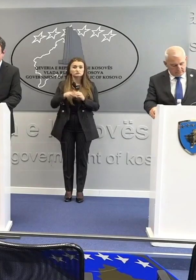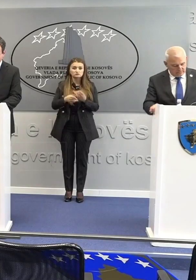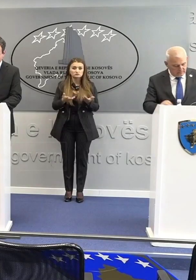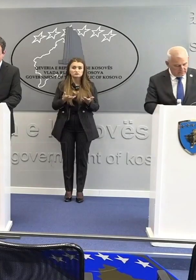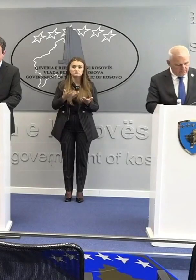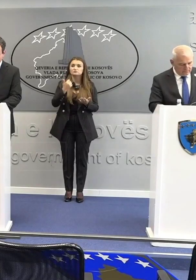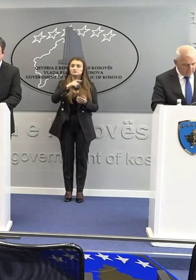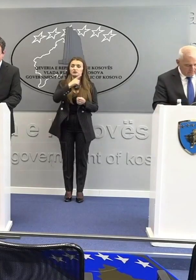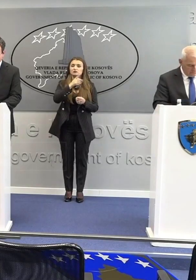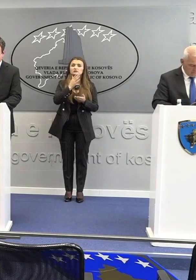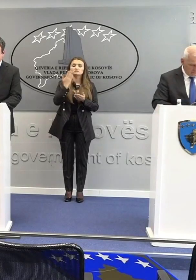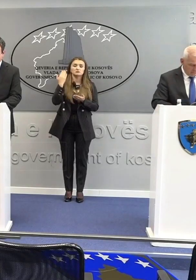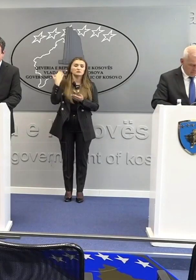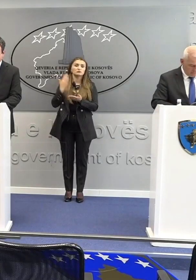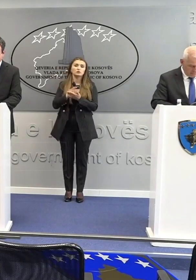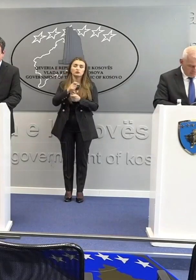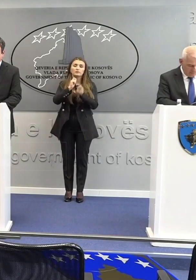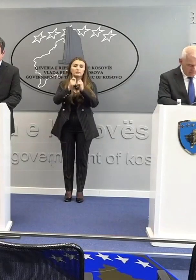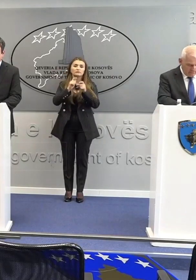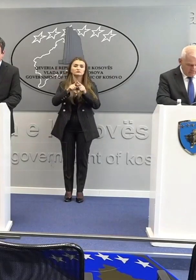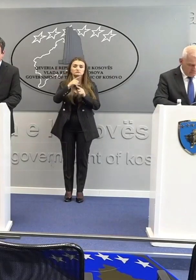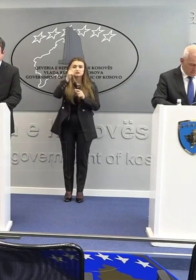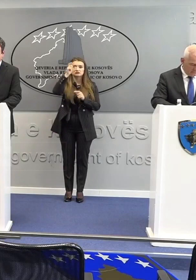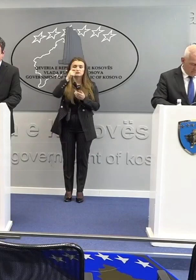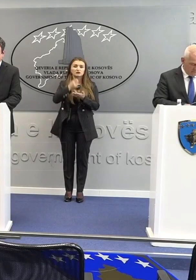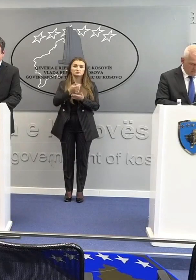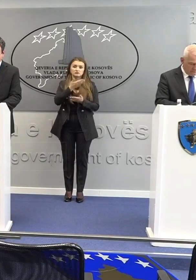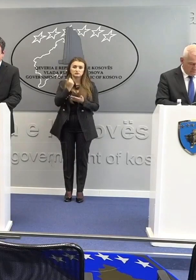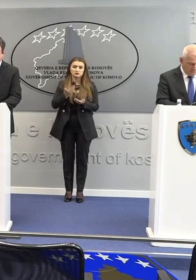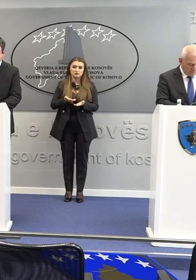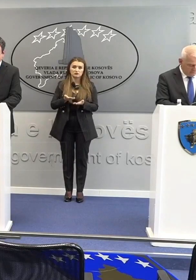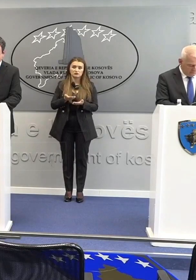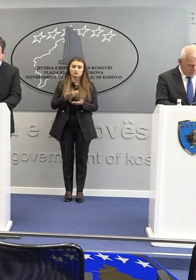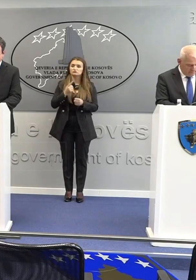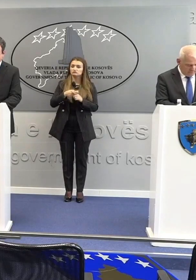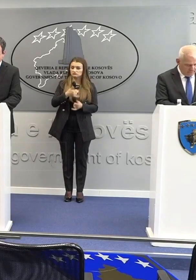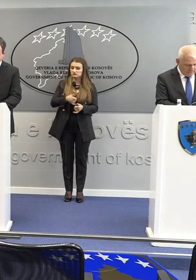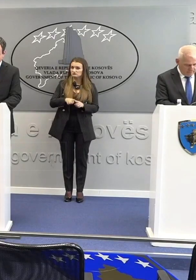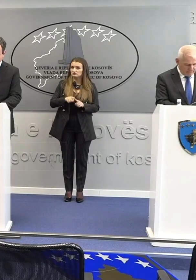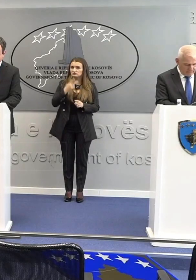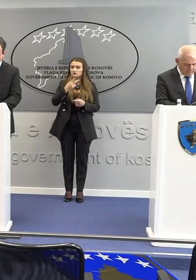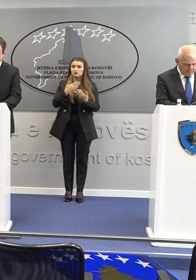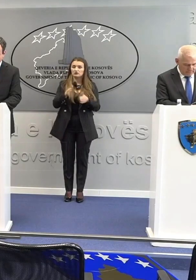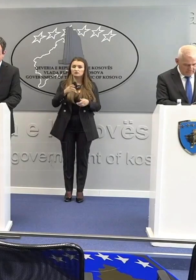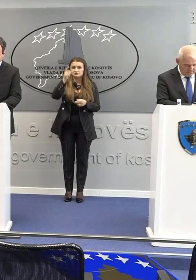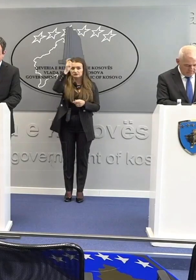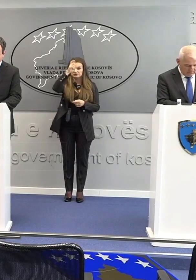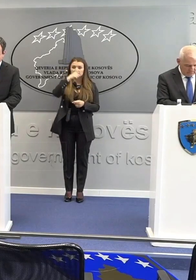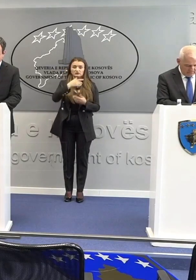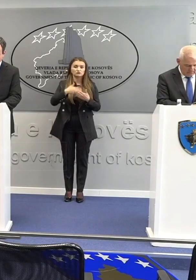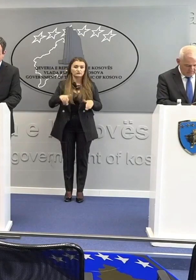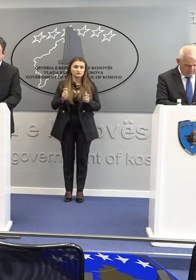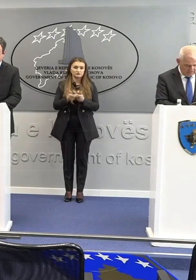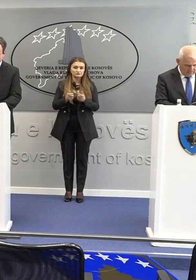po vazhdon të shkel marveshjet, si që ndodhi djem në ndalesat në Serbi. Dhe me që sot po diskutohet në